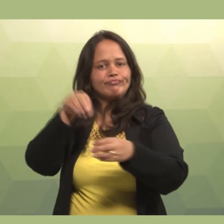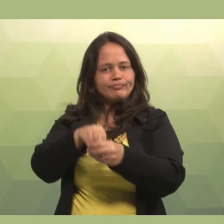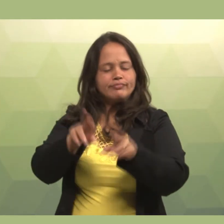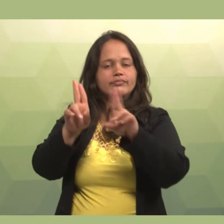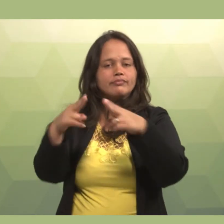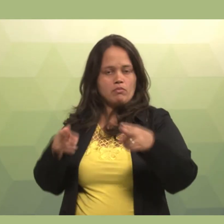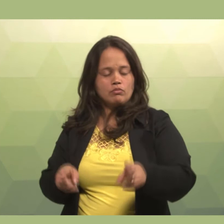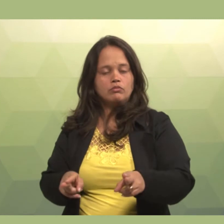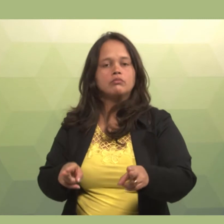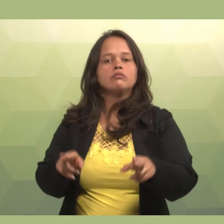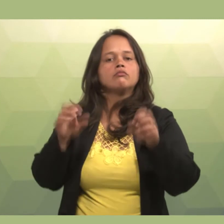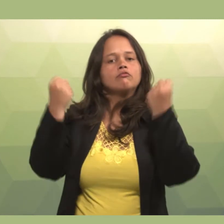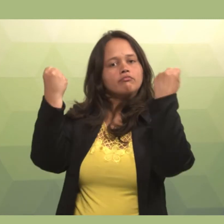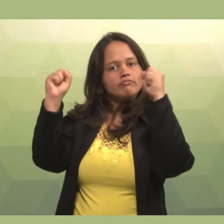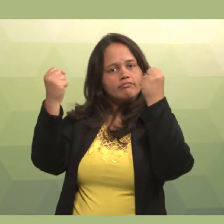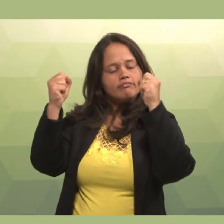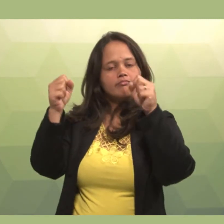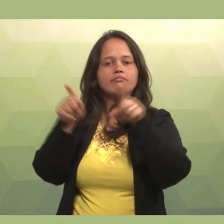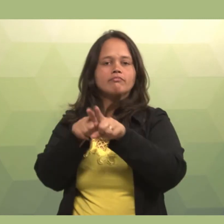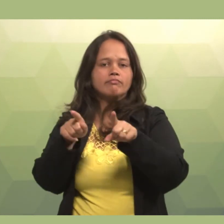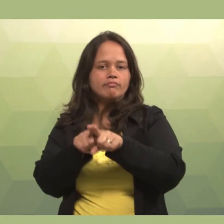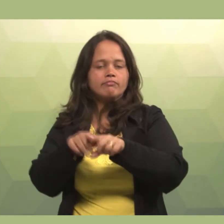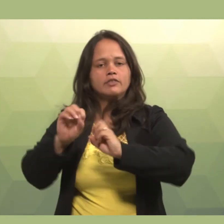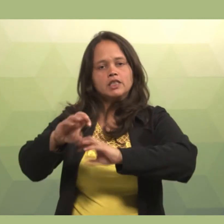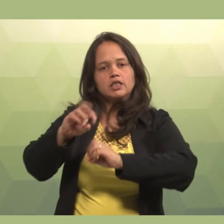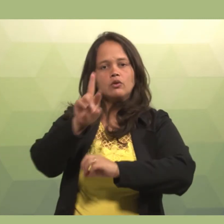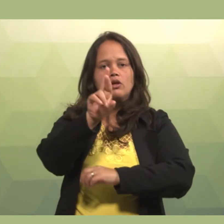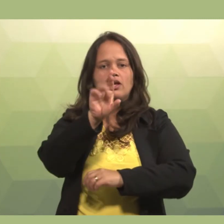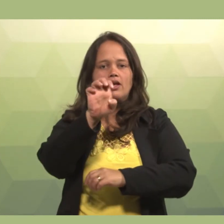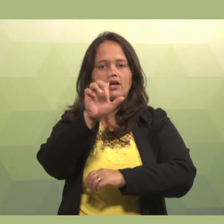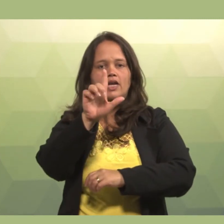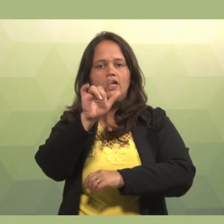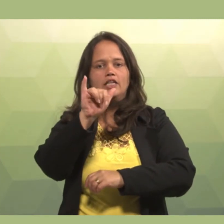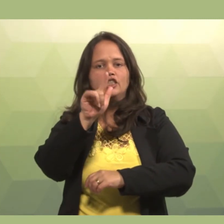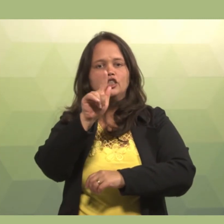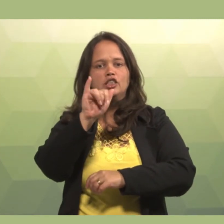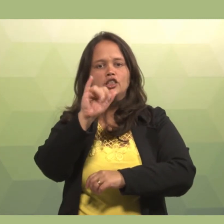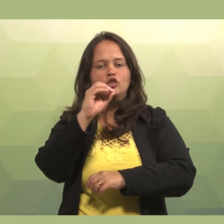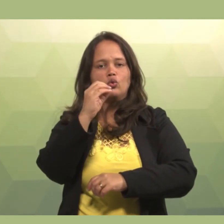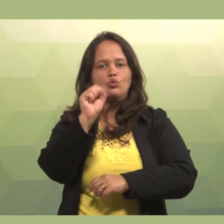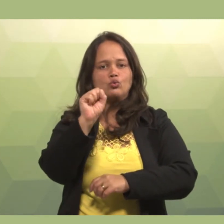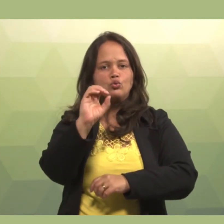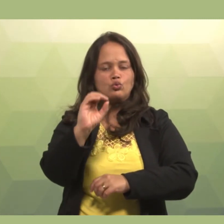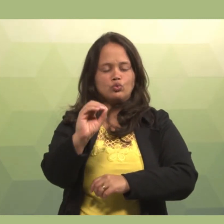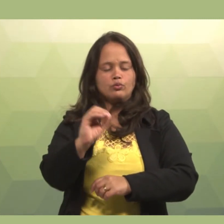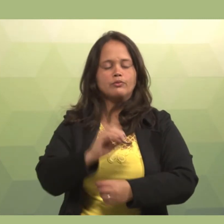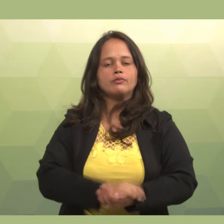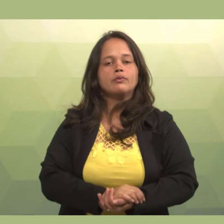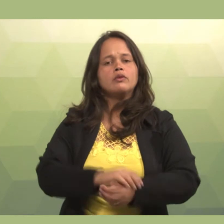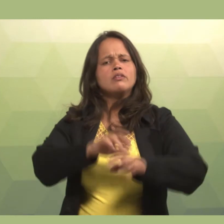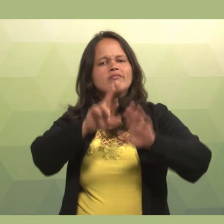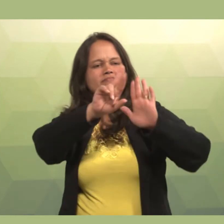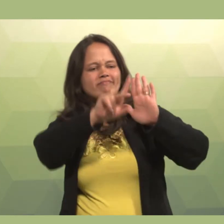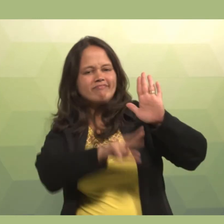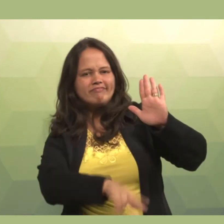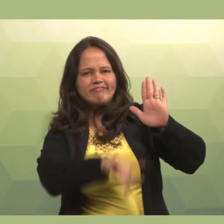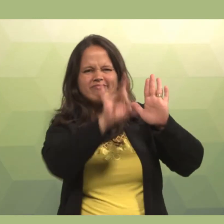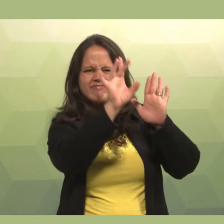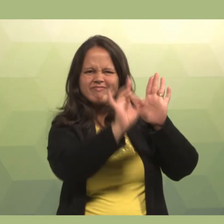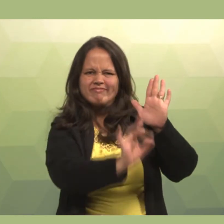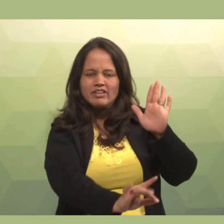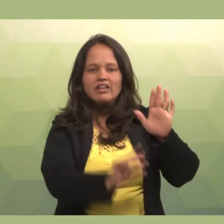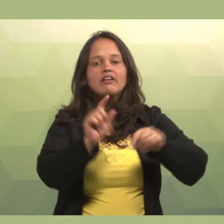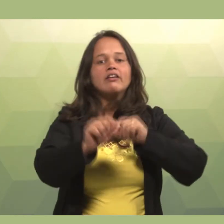religioso. E a parte diversificada deve complementar a base nacional comum, considerando as